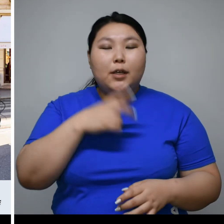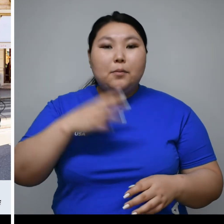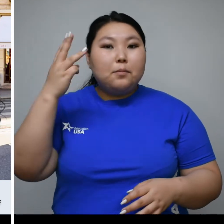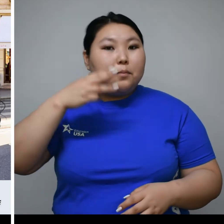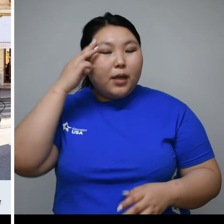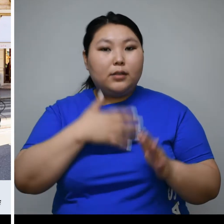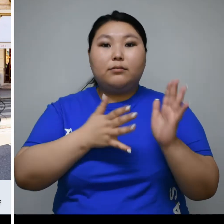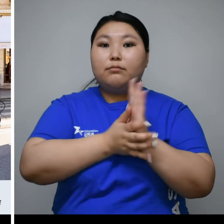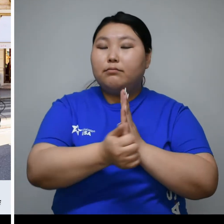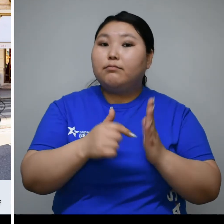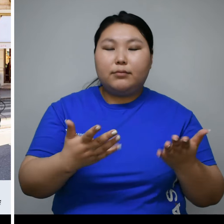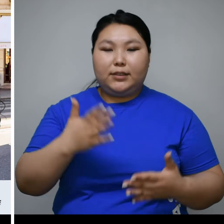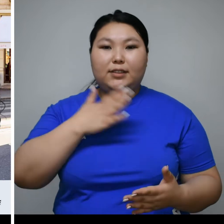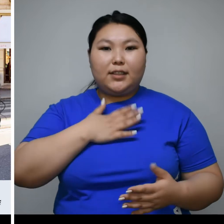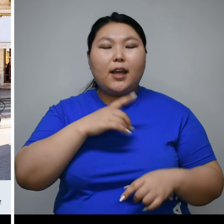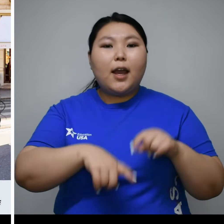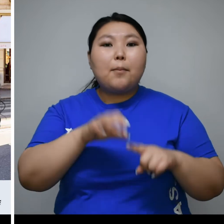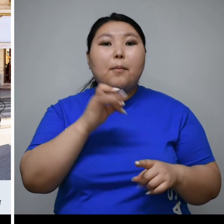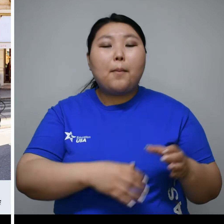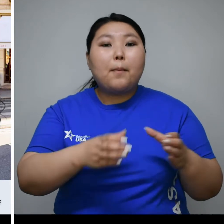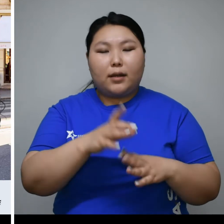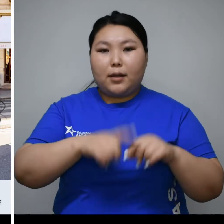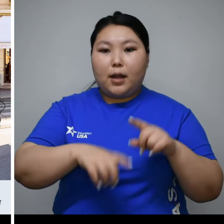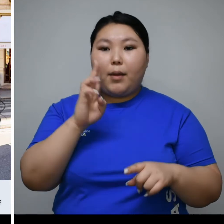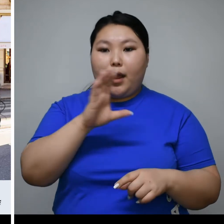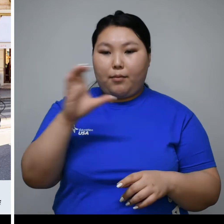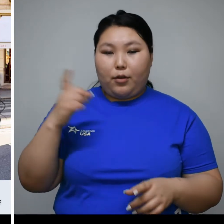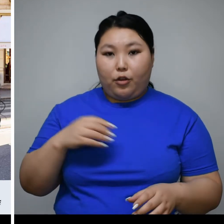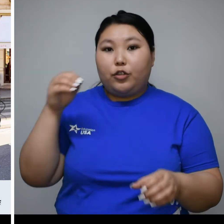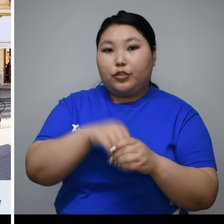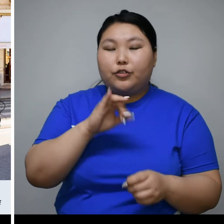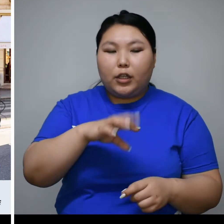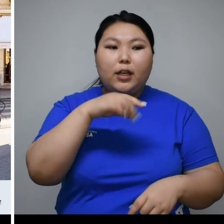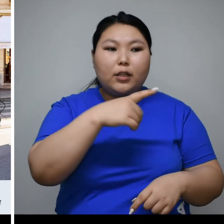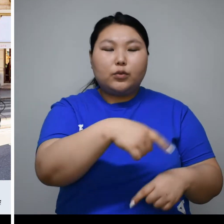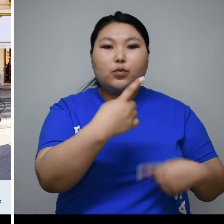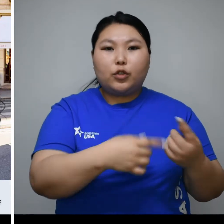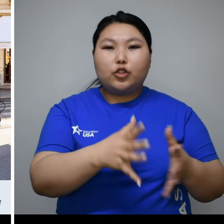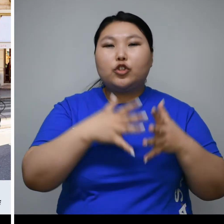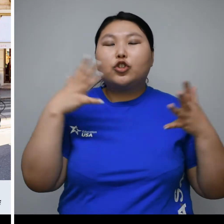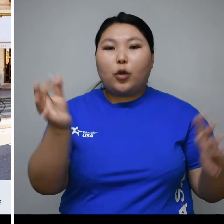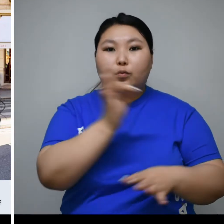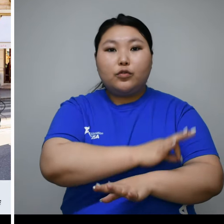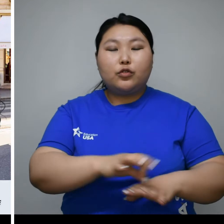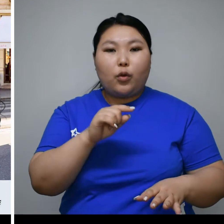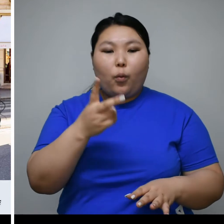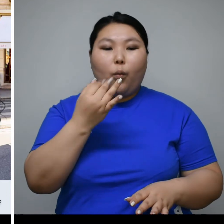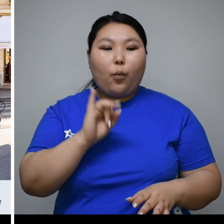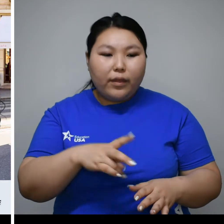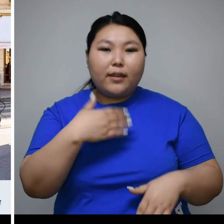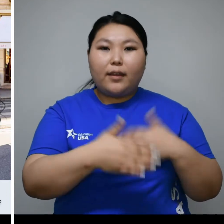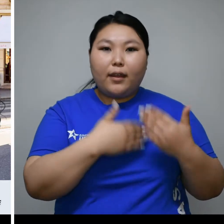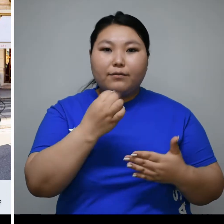сурсан мэдлэг ур чадвар маань надаа ямар ч багт, ямар ч компанид орсон. За, тэр тухайн одоо тийм том төслийн үйл